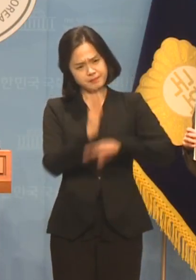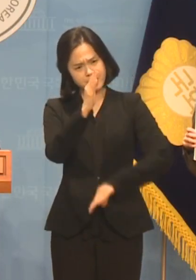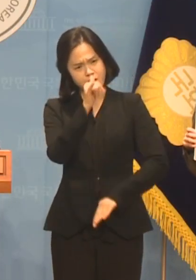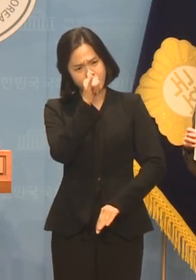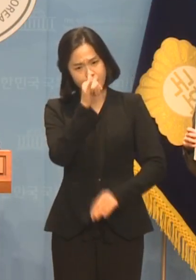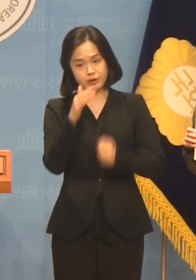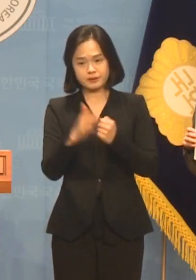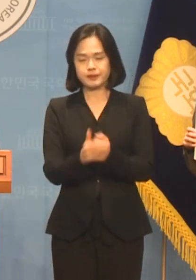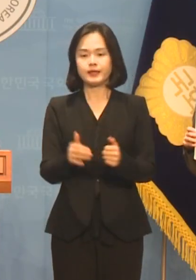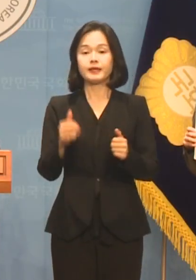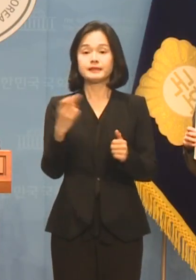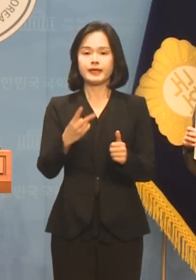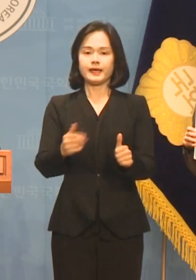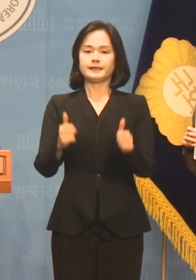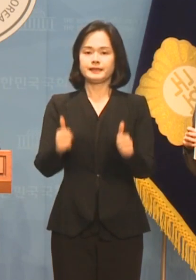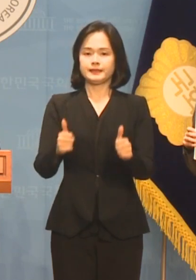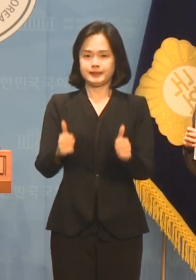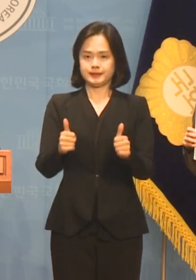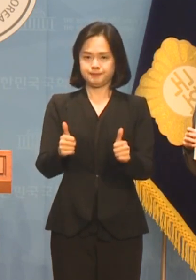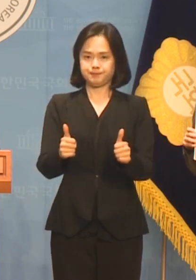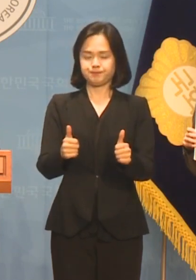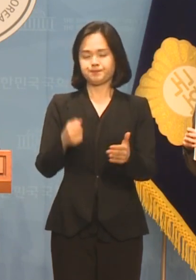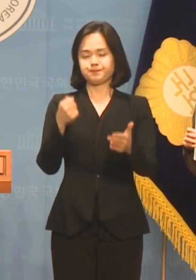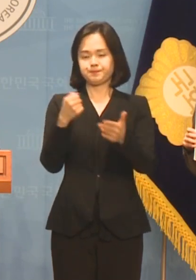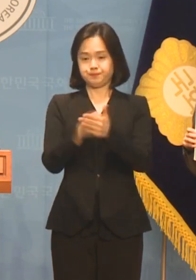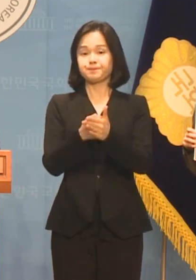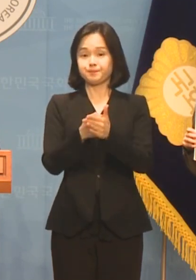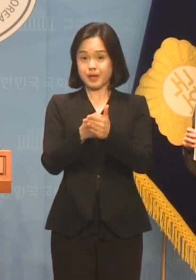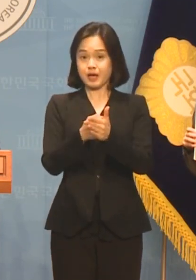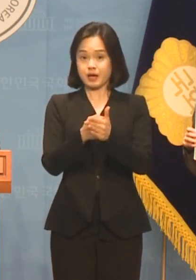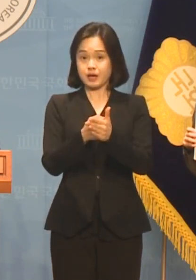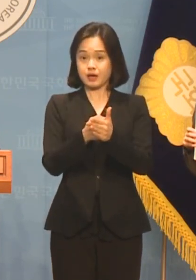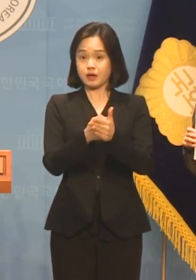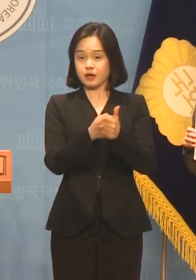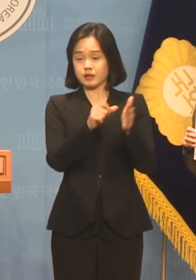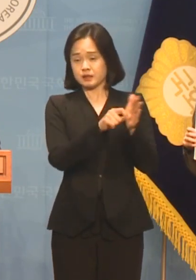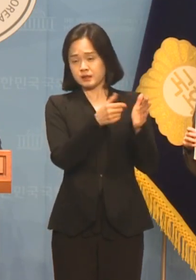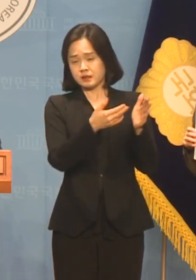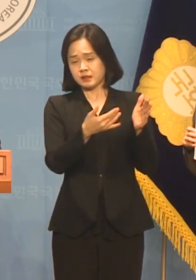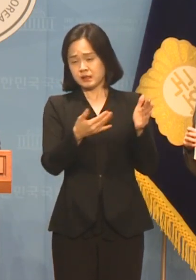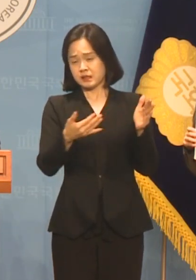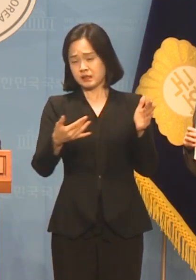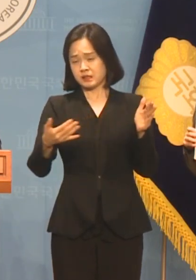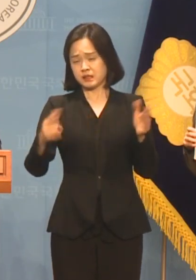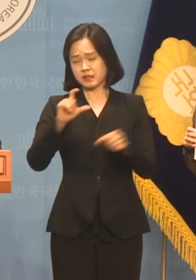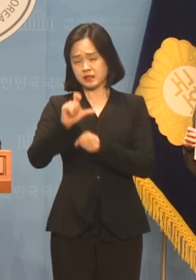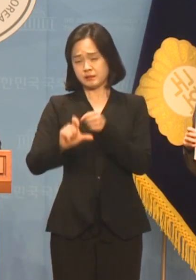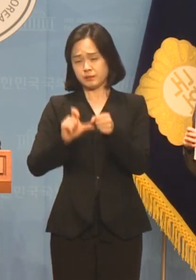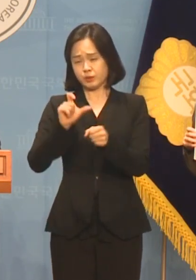그러나 김신혜 씨가 무죄를 선고받기까지는 15년하고도